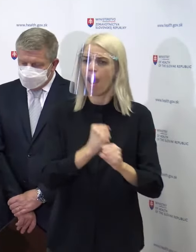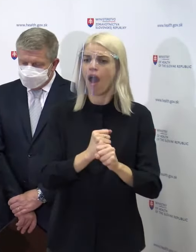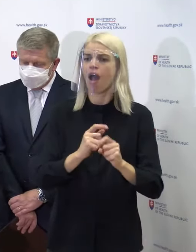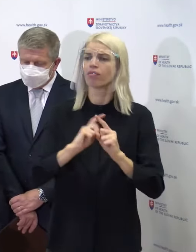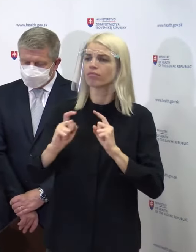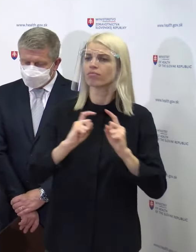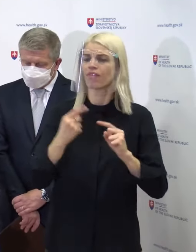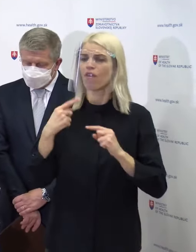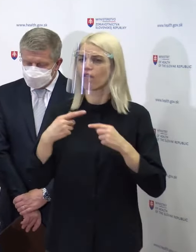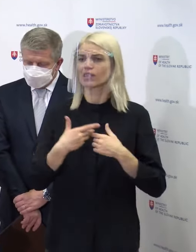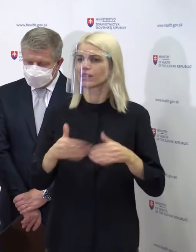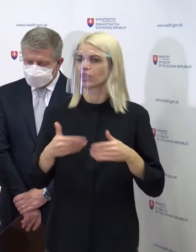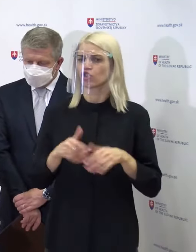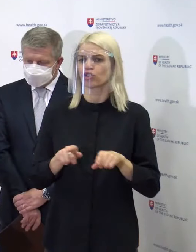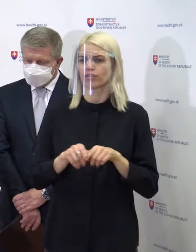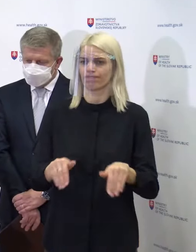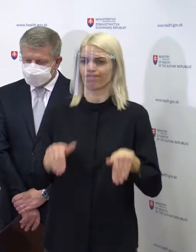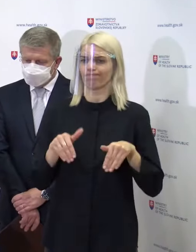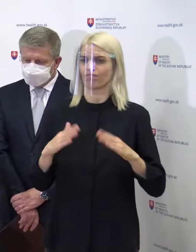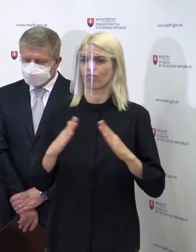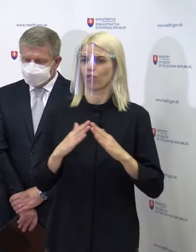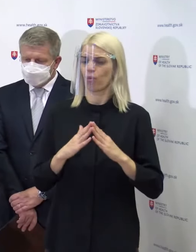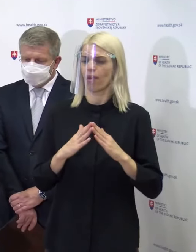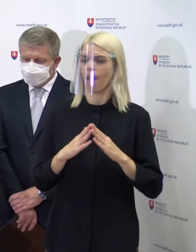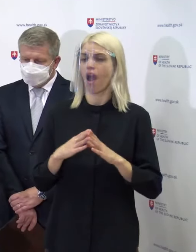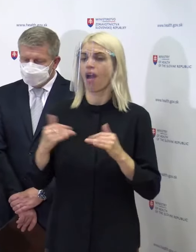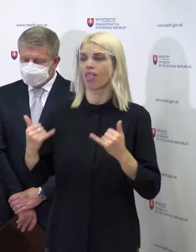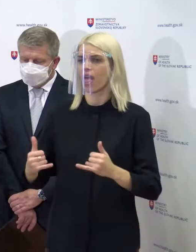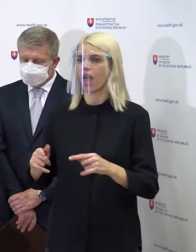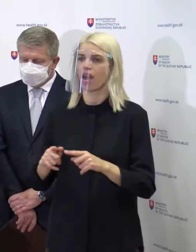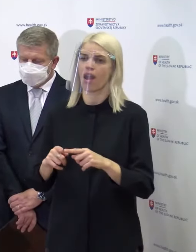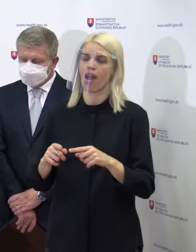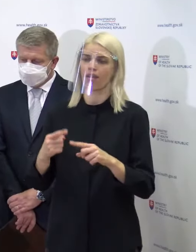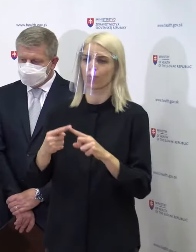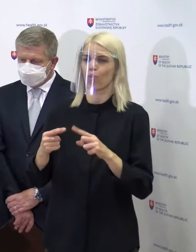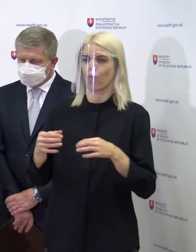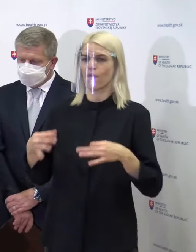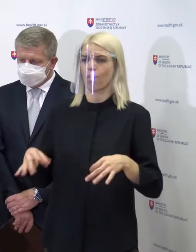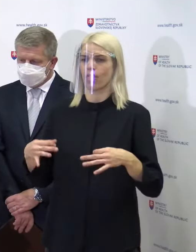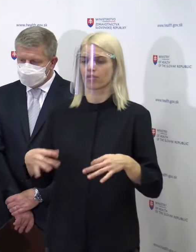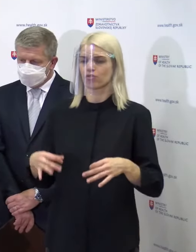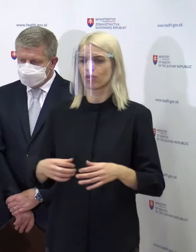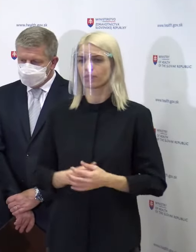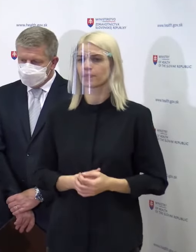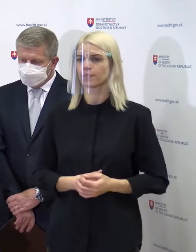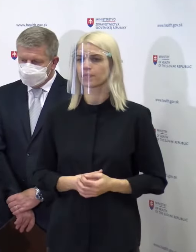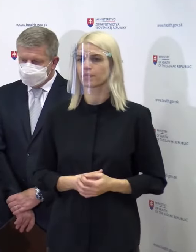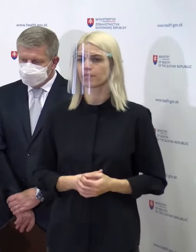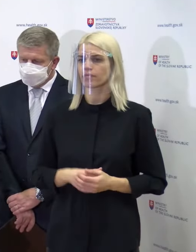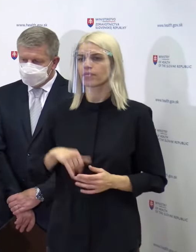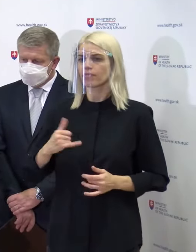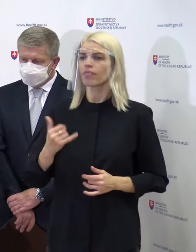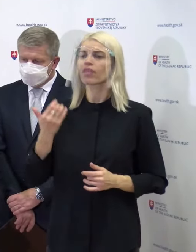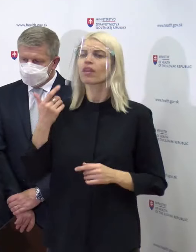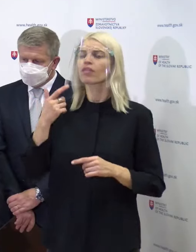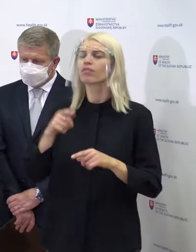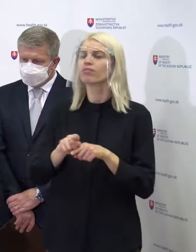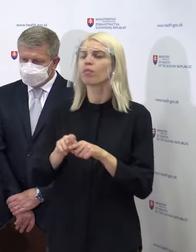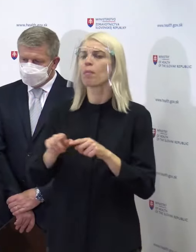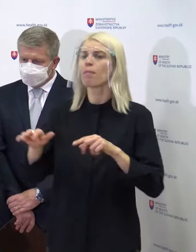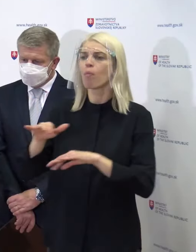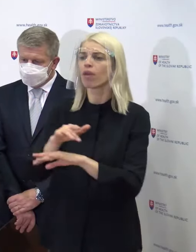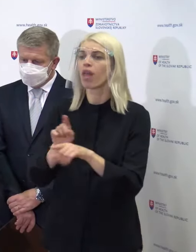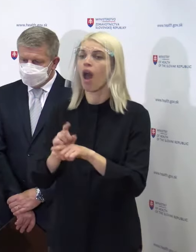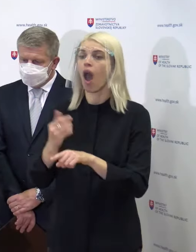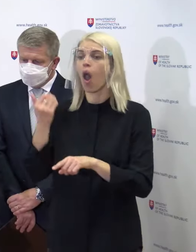zo záujmu zo strany zamestnancov, ale taktiež aj tie ostatné elementy mobility. Nevidíme, že by ľudia